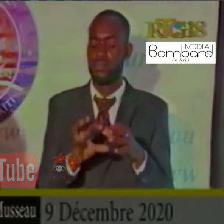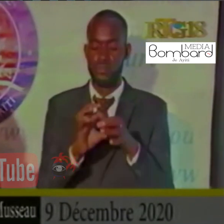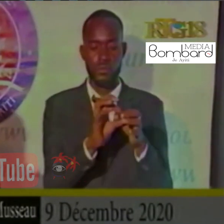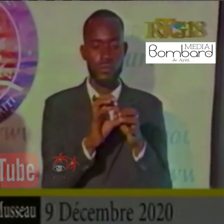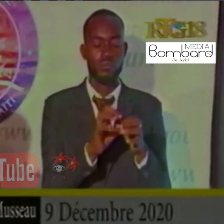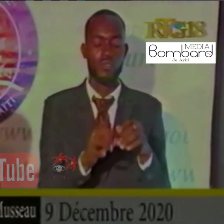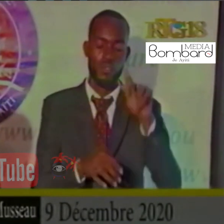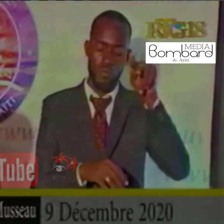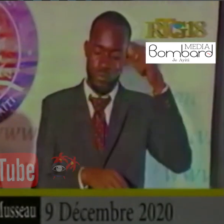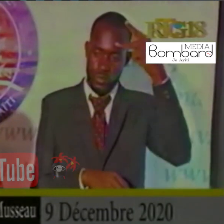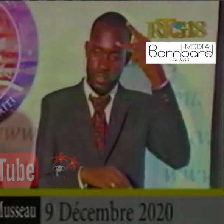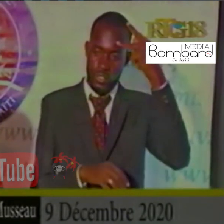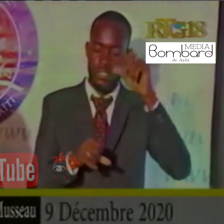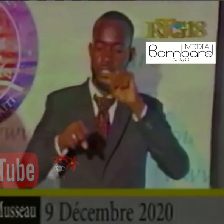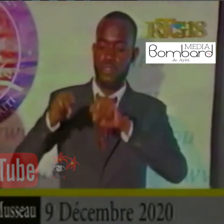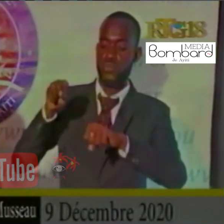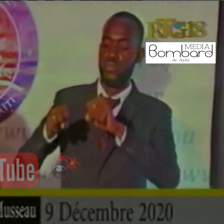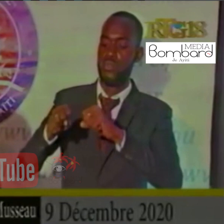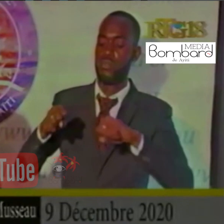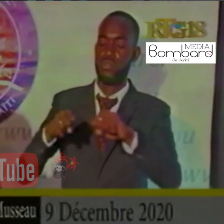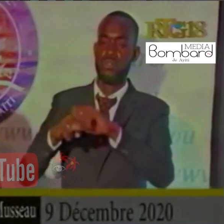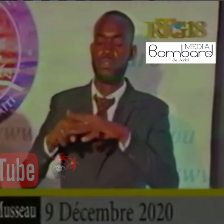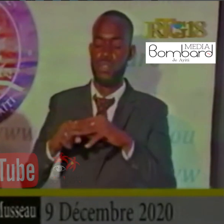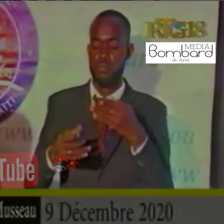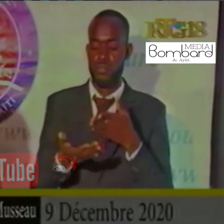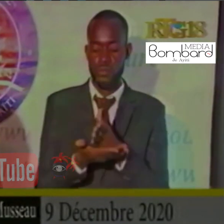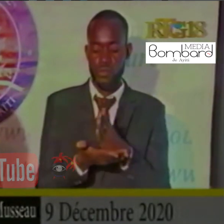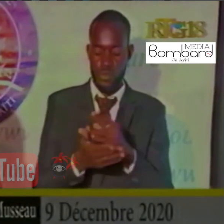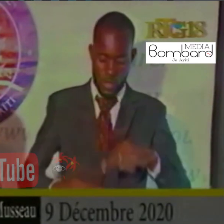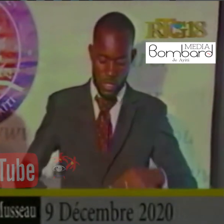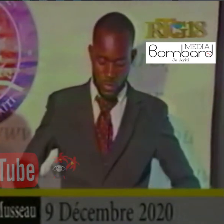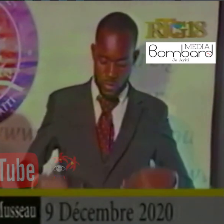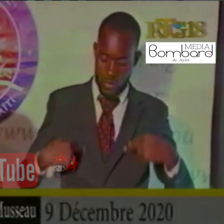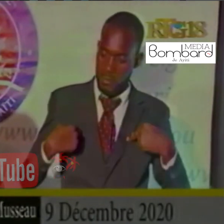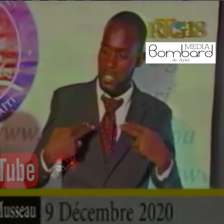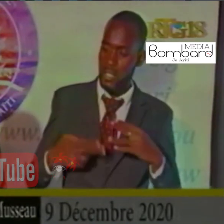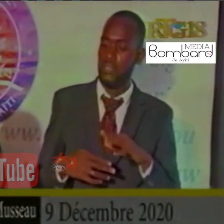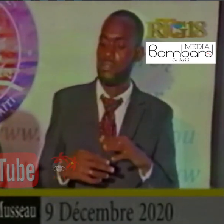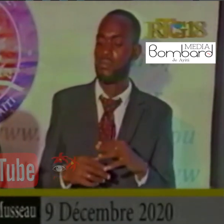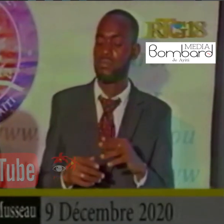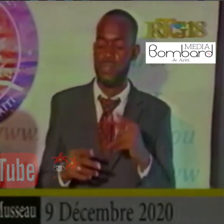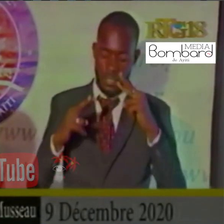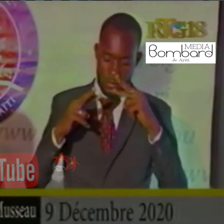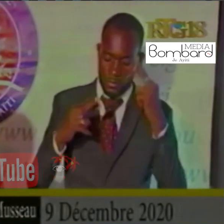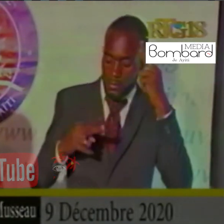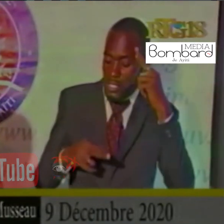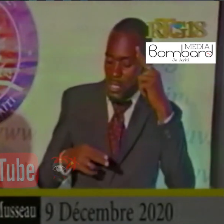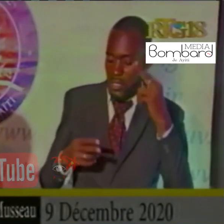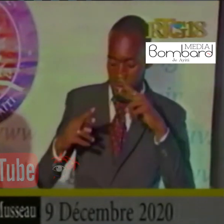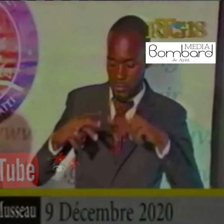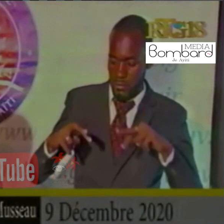politiques sectorielles en matière de promotion des droits humains. Réaliser un diagnostic institutionnel et